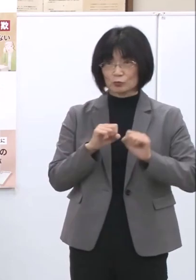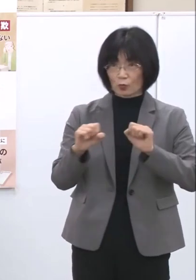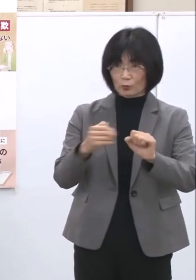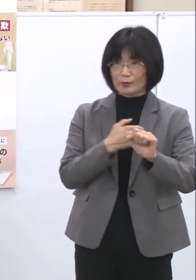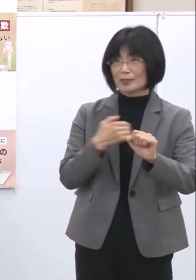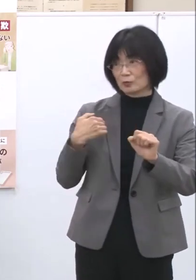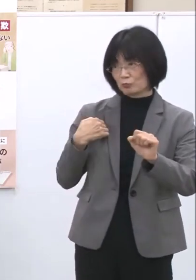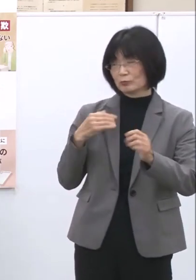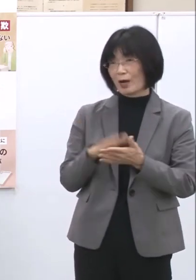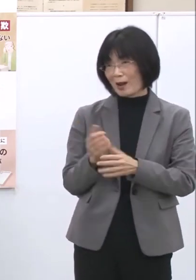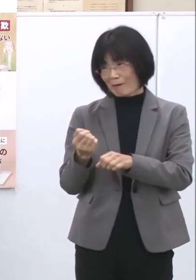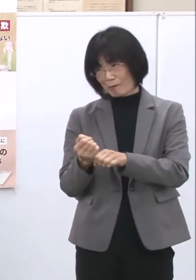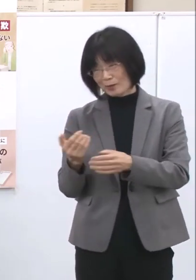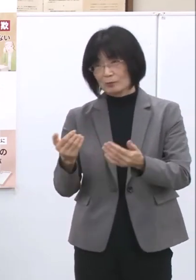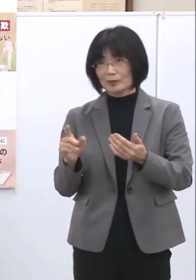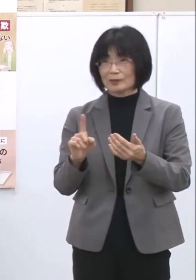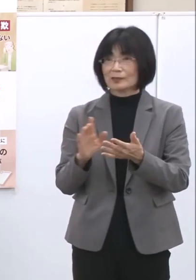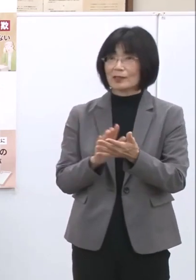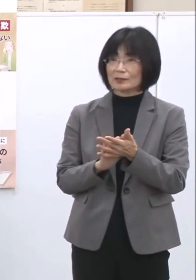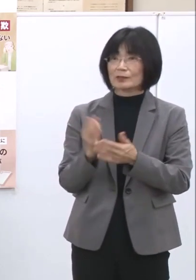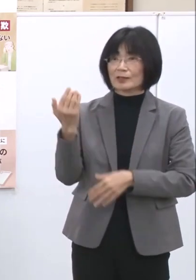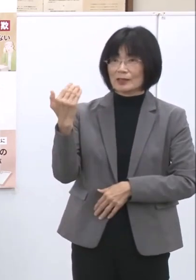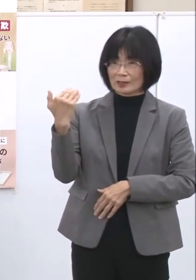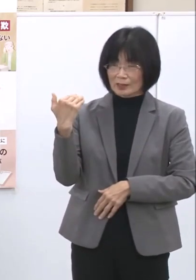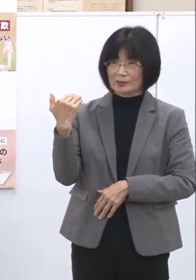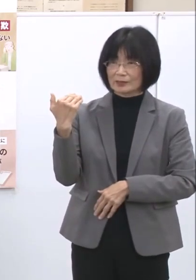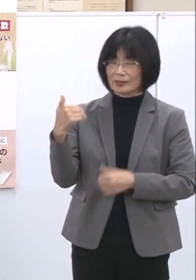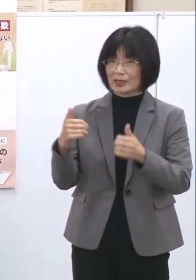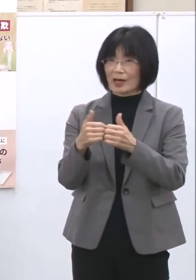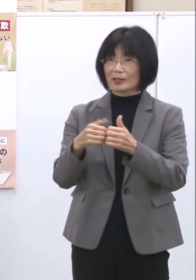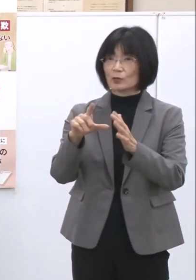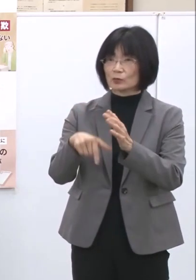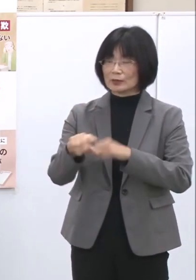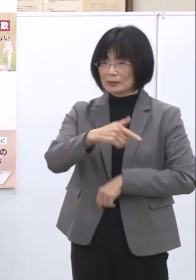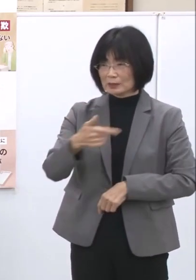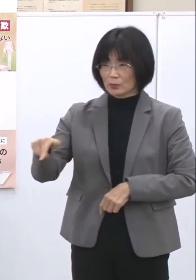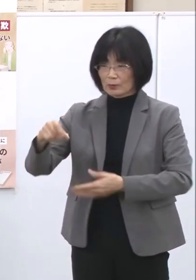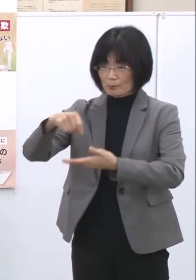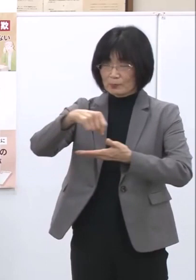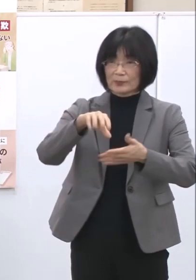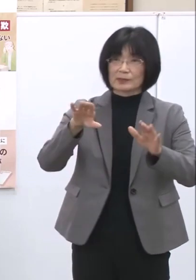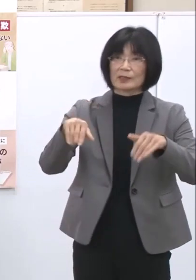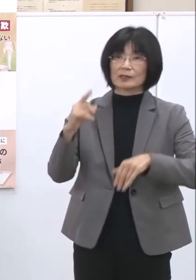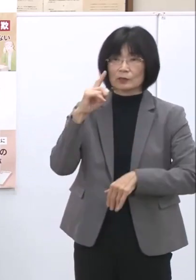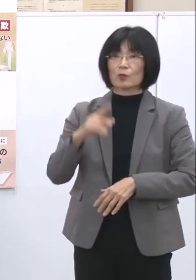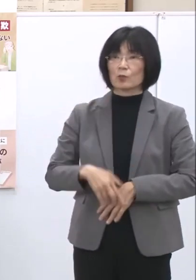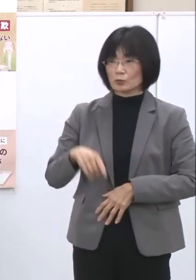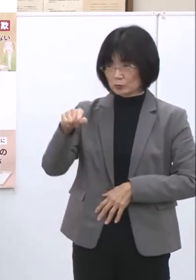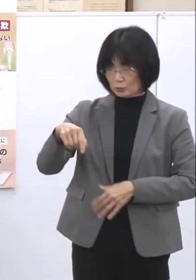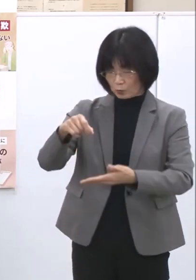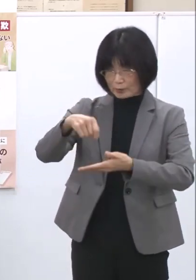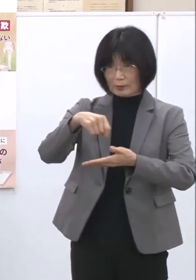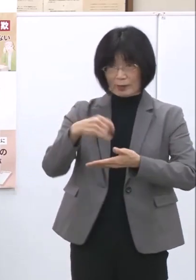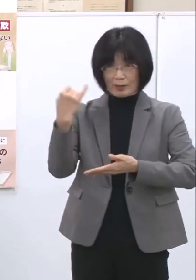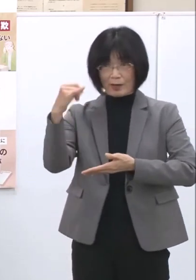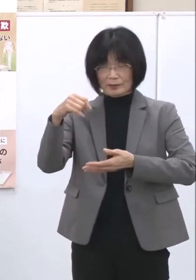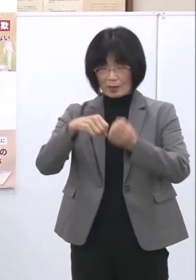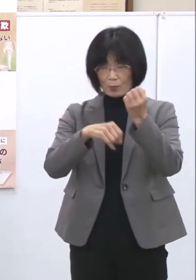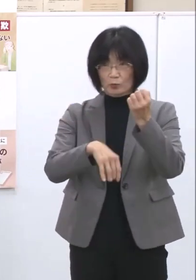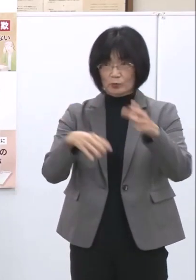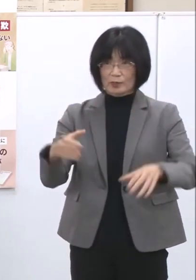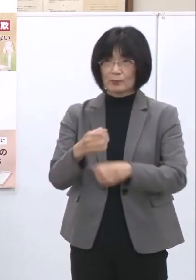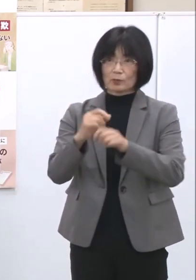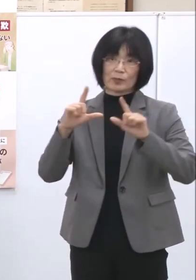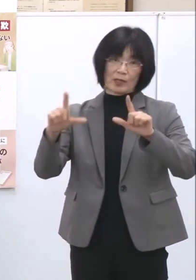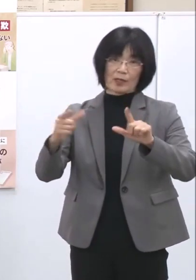やっぱりこだわるべき論点は前回の会議でいろいろ出されたので、この論点をもとに近々取りまとめ